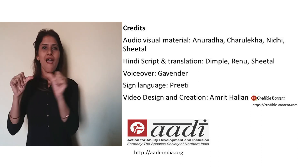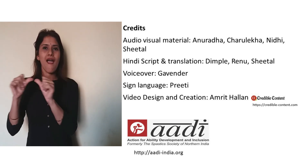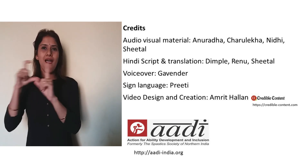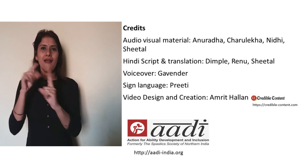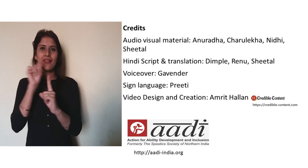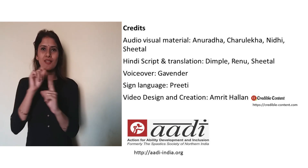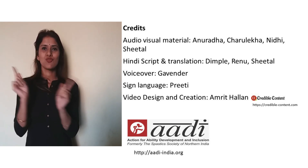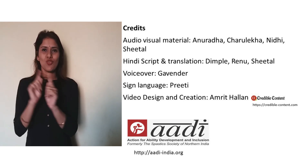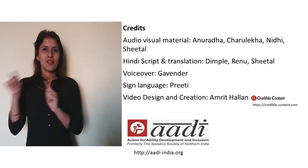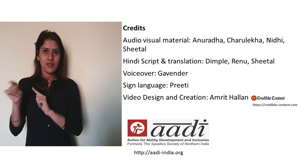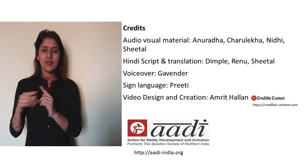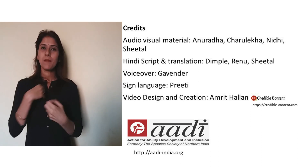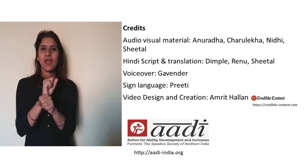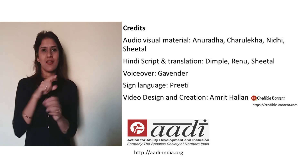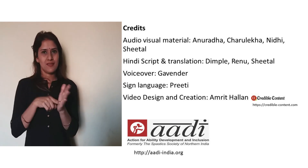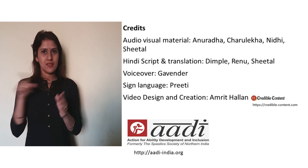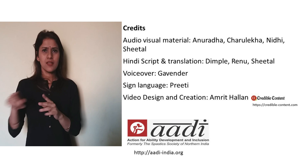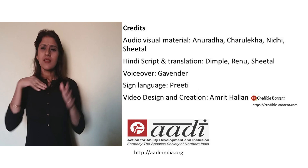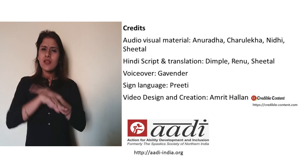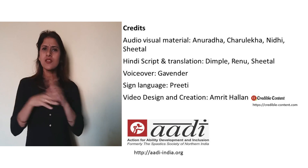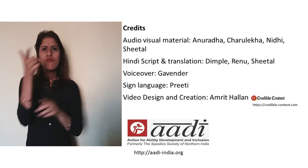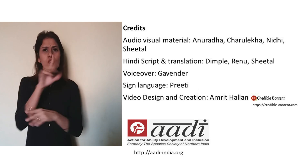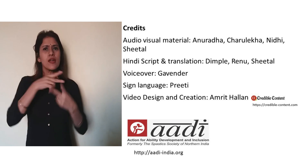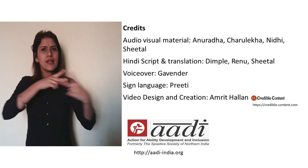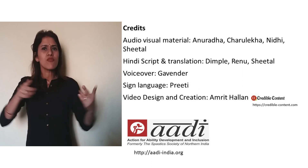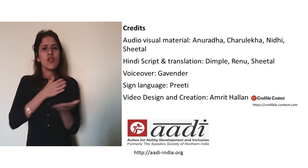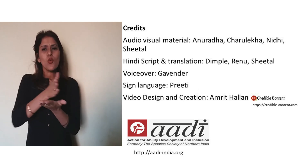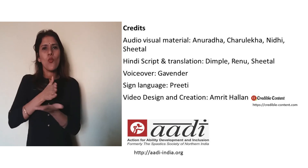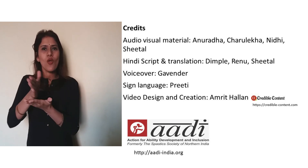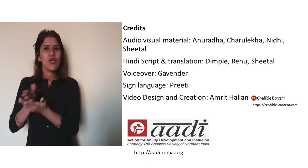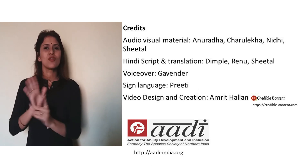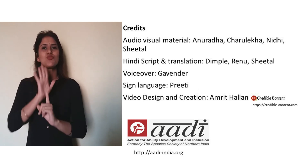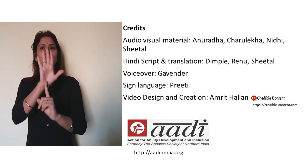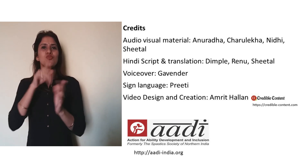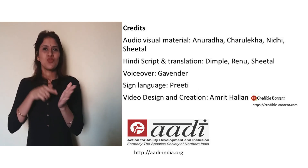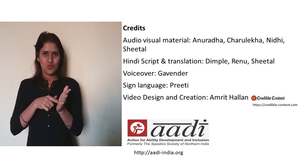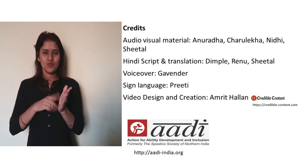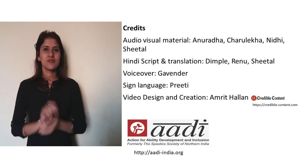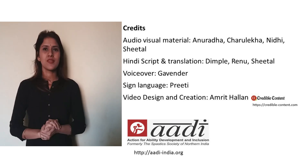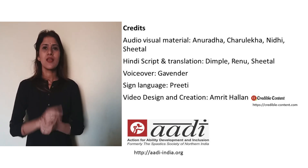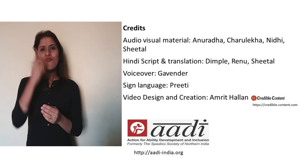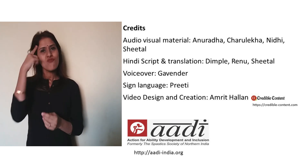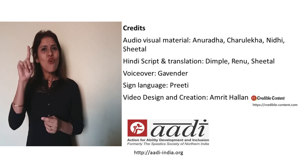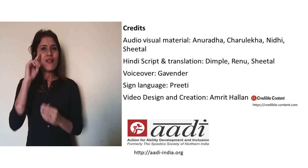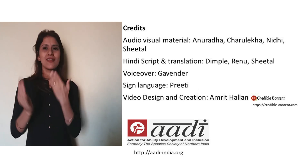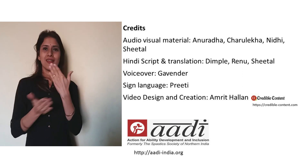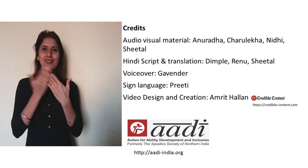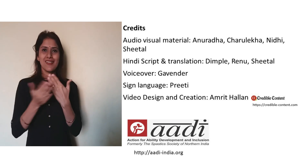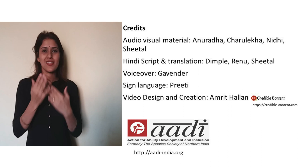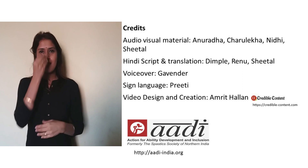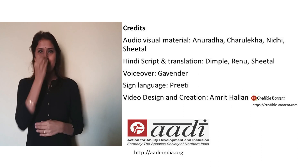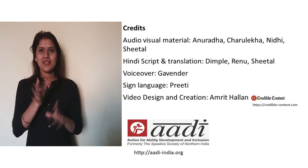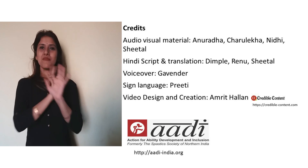गया है। इस वीडियो में विभिन्न प्रकार के संचार के माध्यमों का प्रयोग करके सरल व सुगम बनाने का